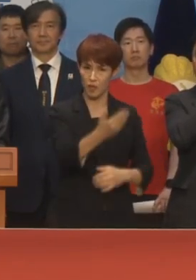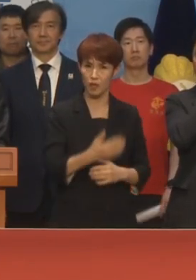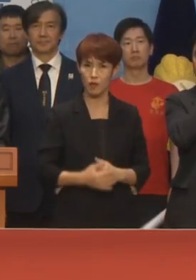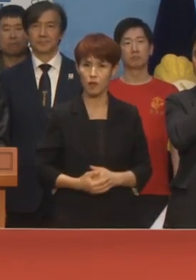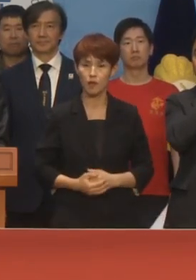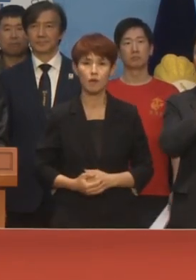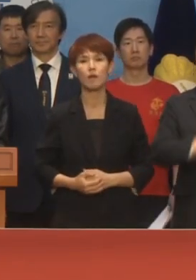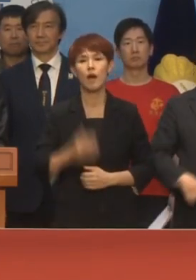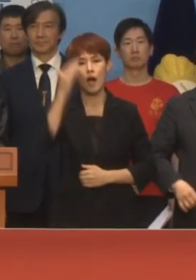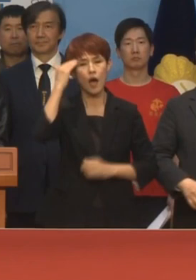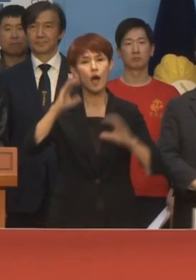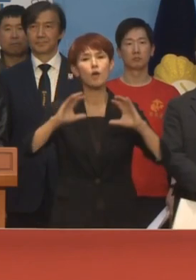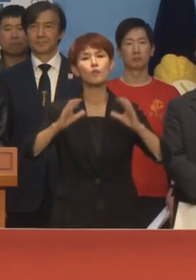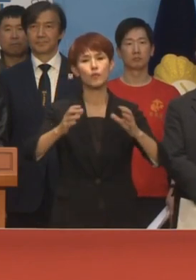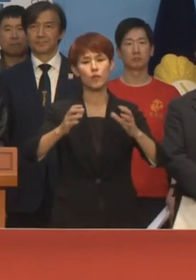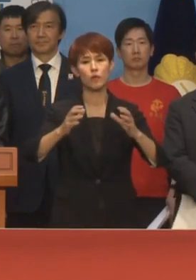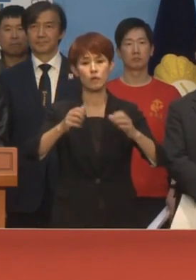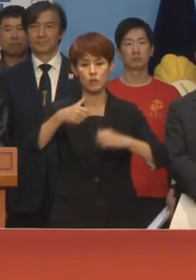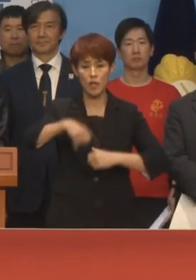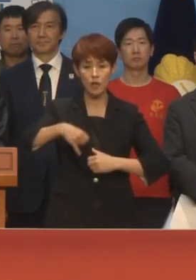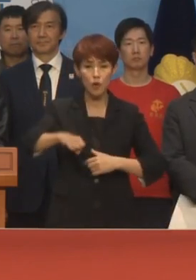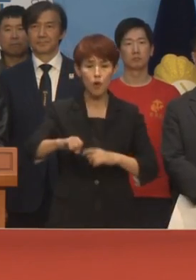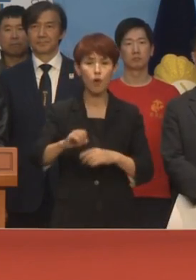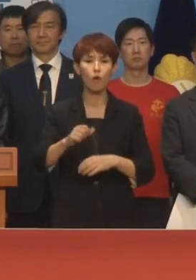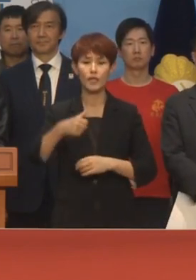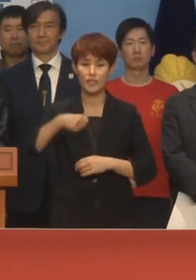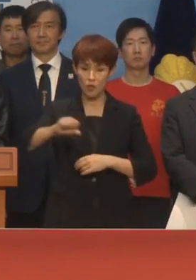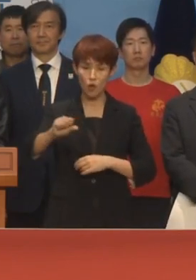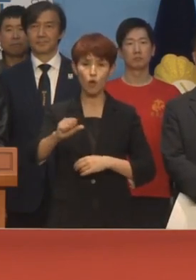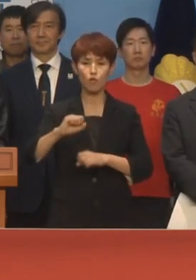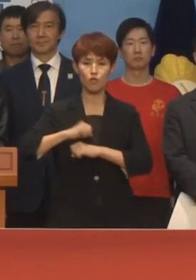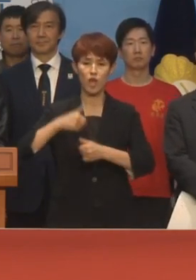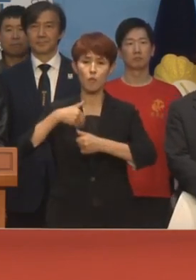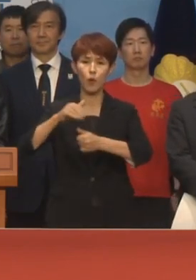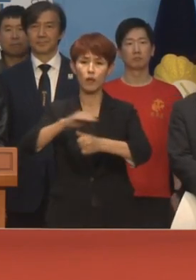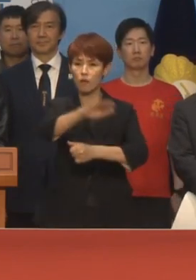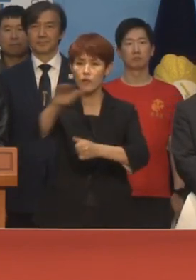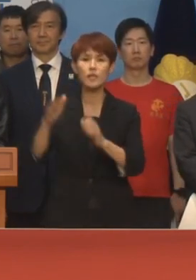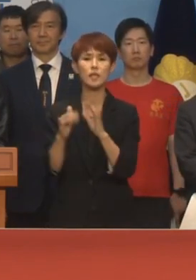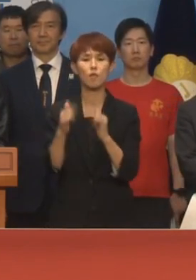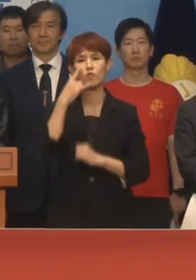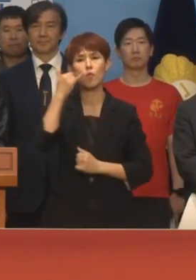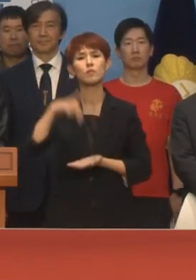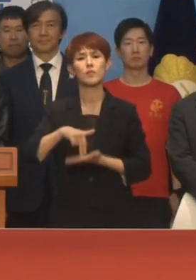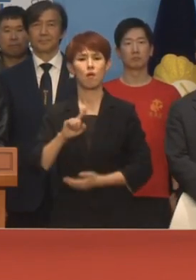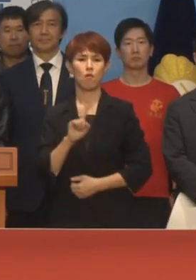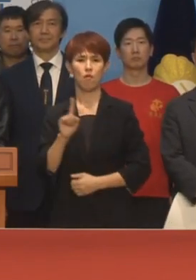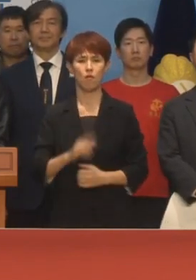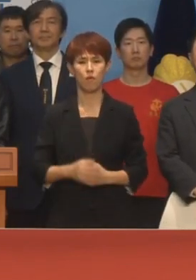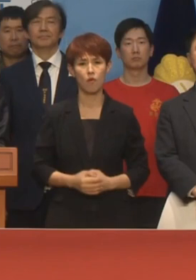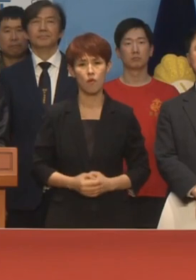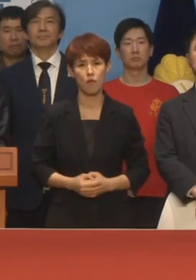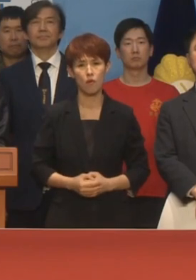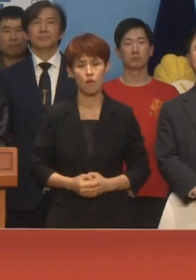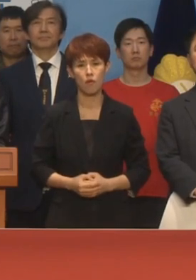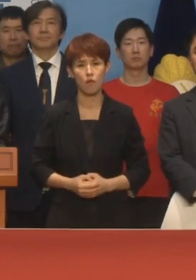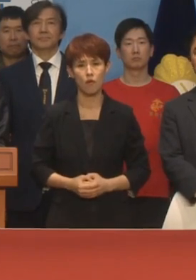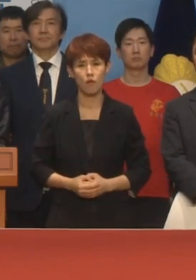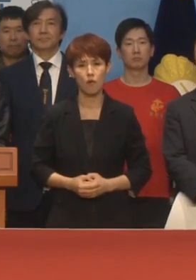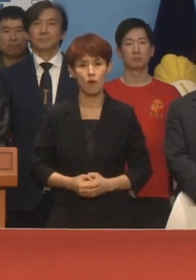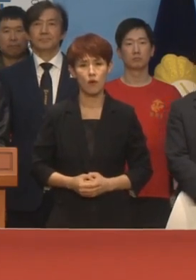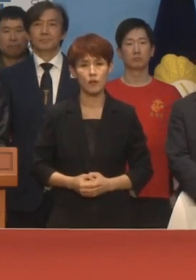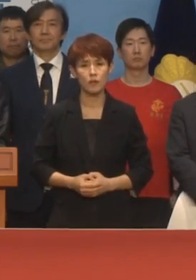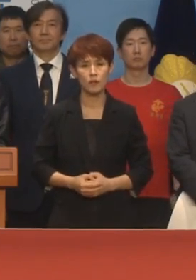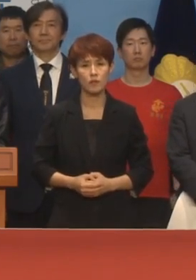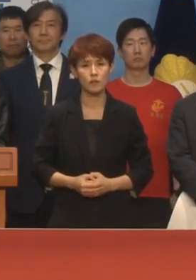지금 대한민국의 자녀를 군에 보낸 무수히 많은 가정의 부모들은 어떤 심정이겠습니까? 적어도 우리가